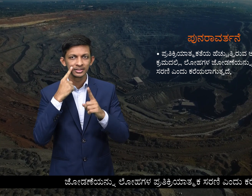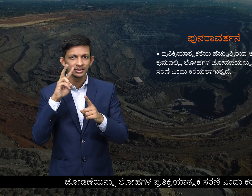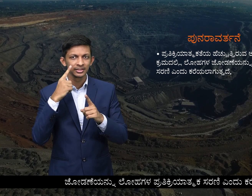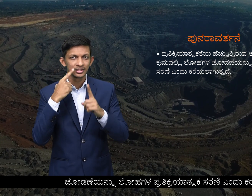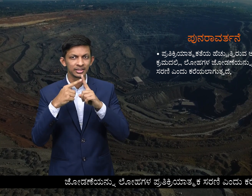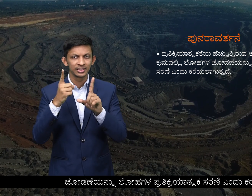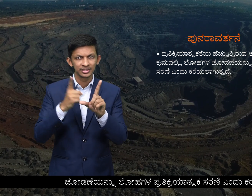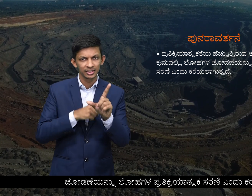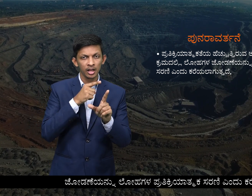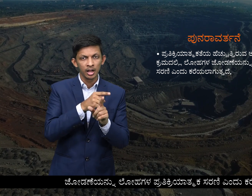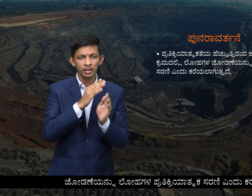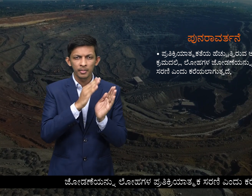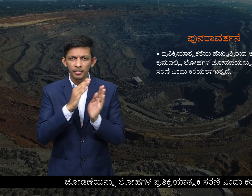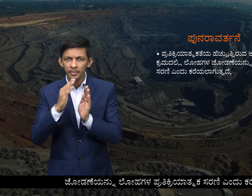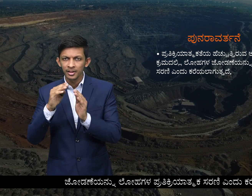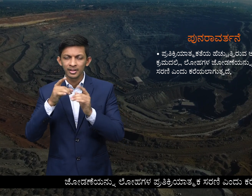ಕರೆಯಲಾಗುತ್ತೆ.